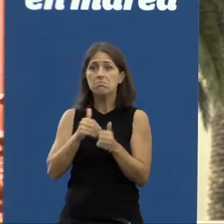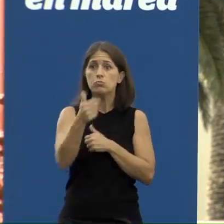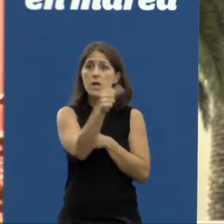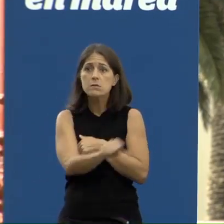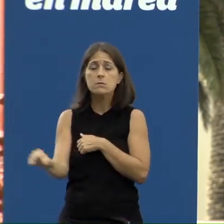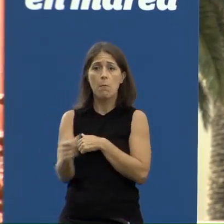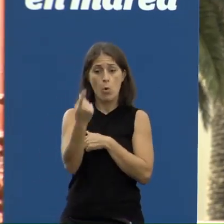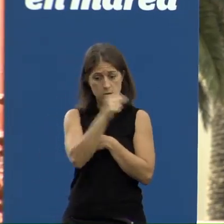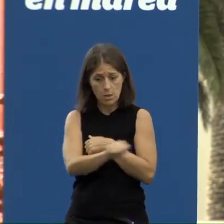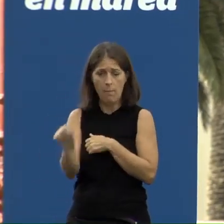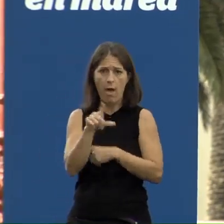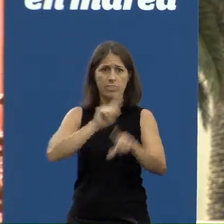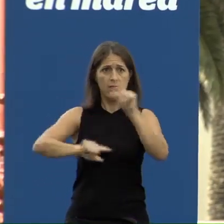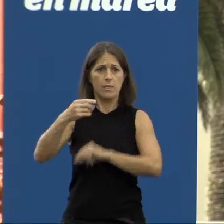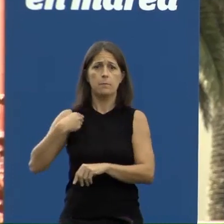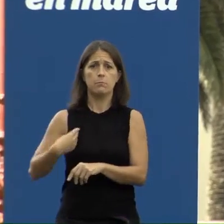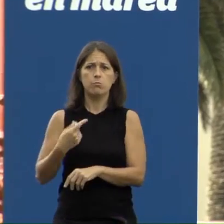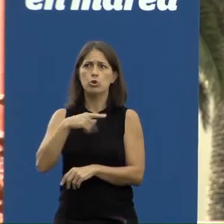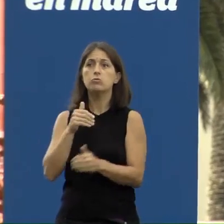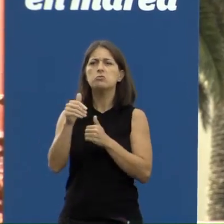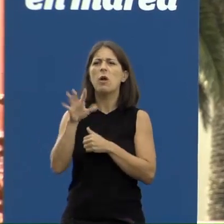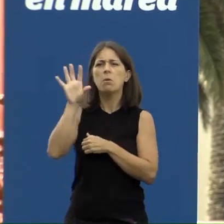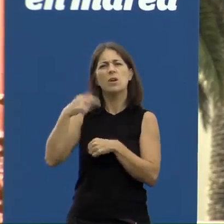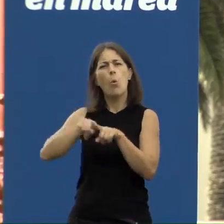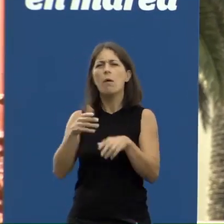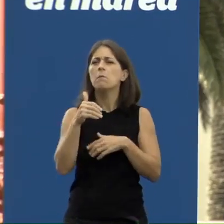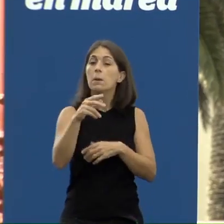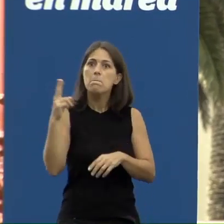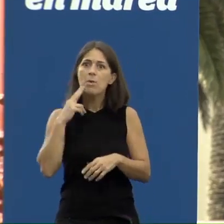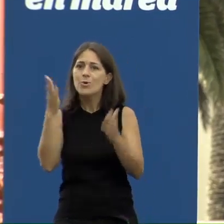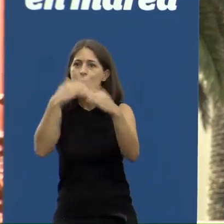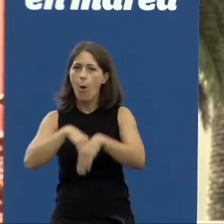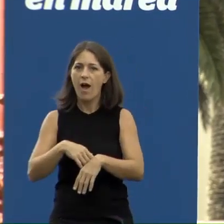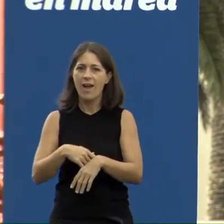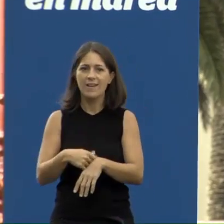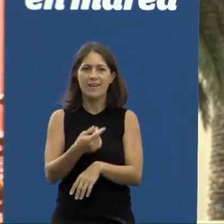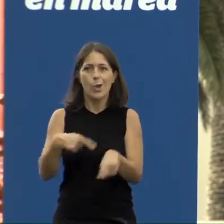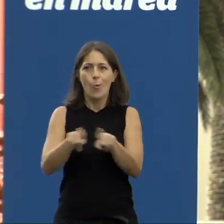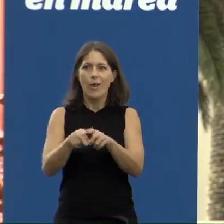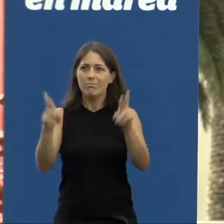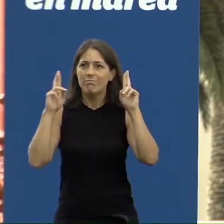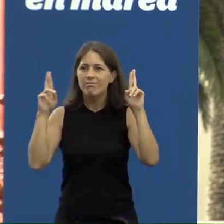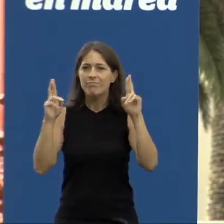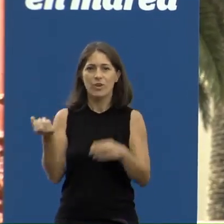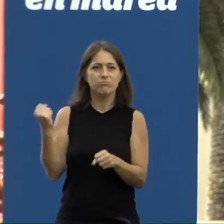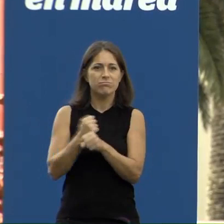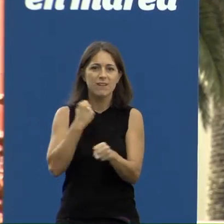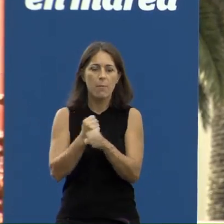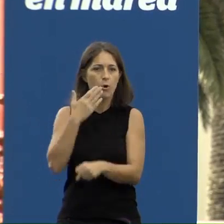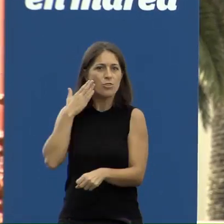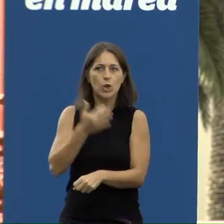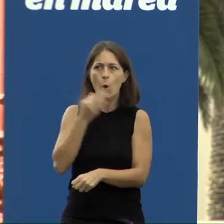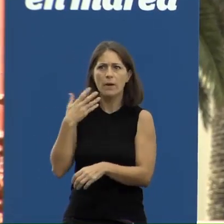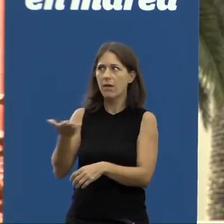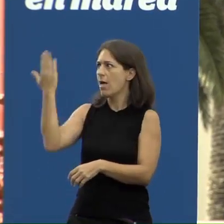semana. Podemos ser un país que non ten medo ao futuro. Podemos ser un país de esperanza, de traballo digno, orgulloso do seu pasado